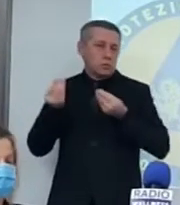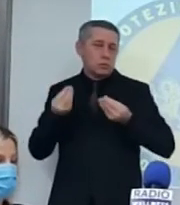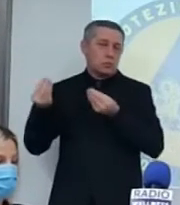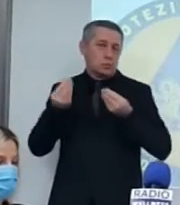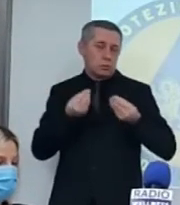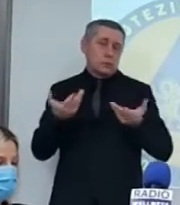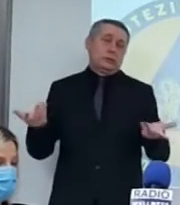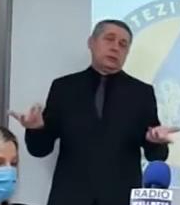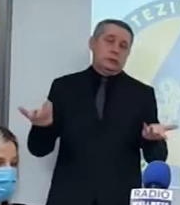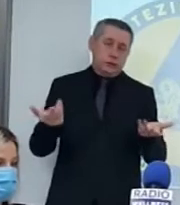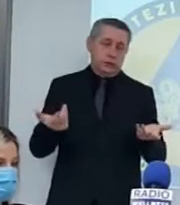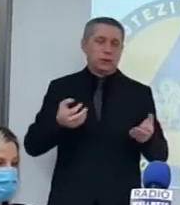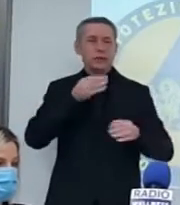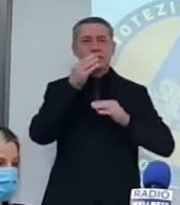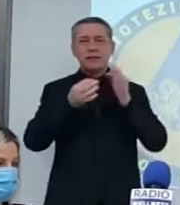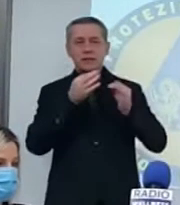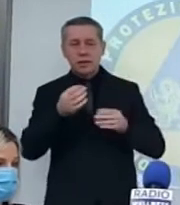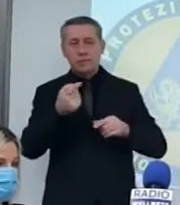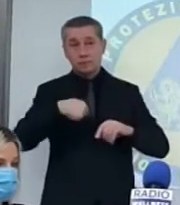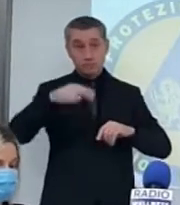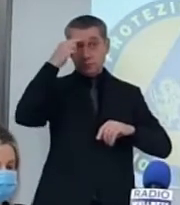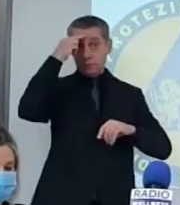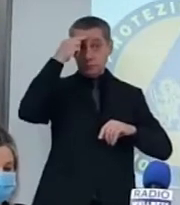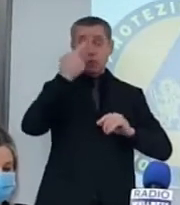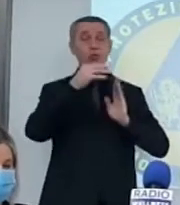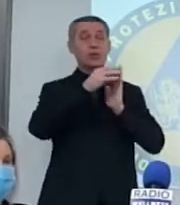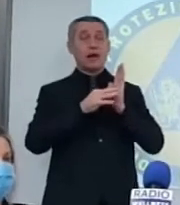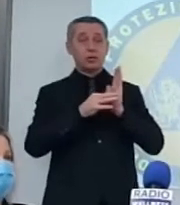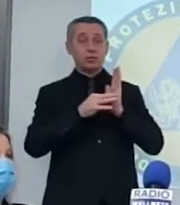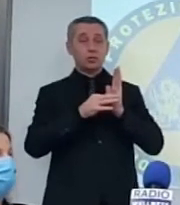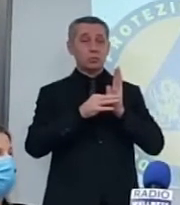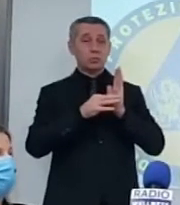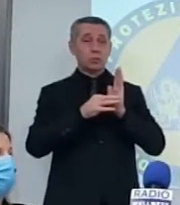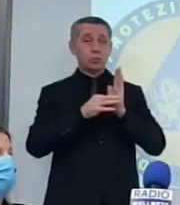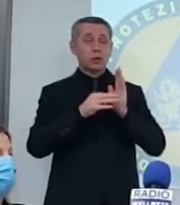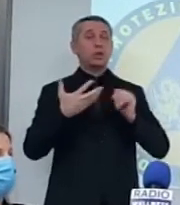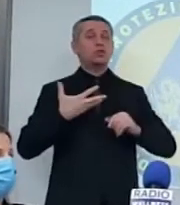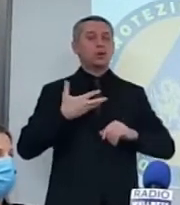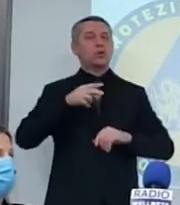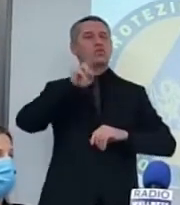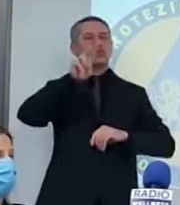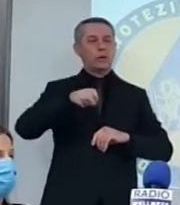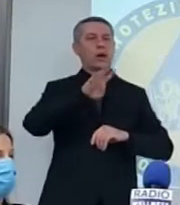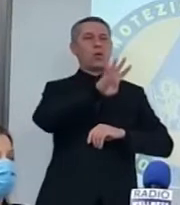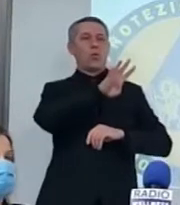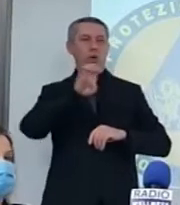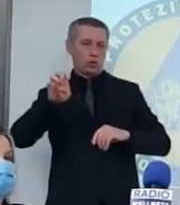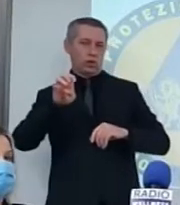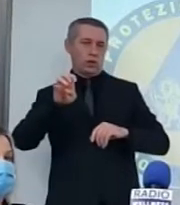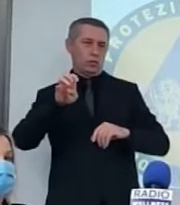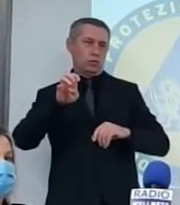questo per dire cosa per dire che vi ricordo un dato importante che noi abbiamo 2.400 mezzi